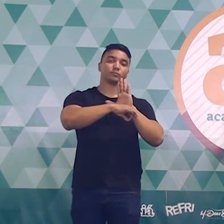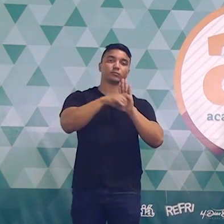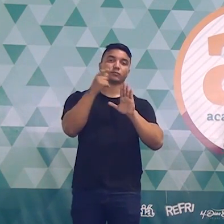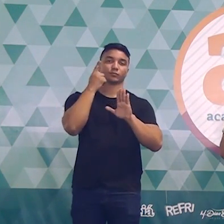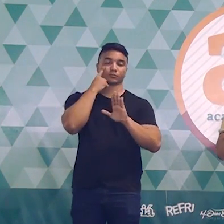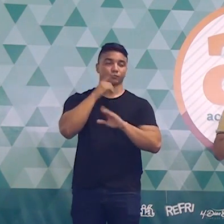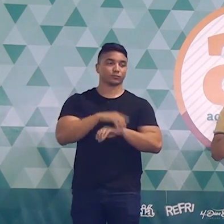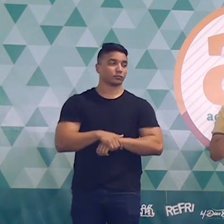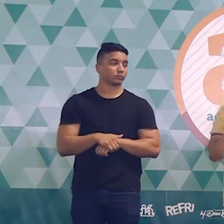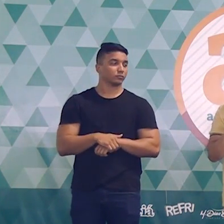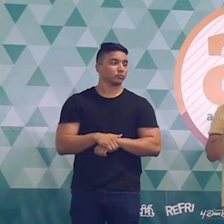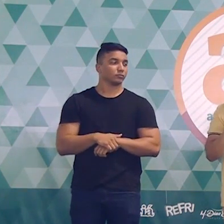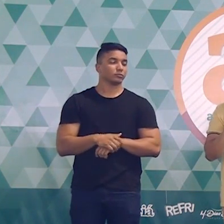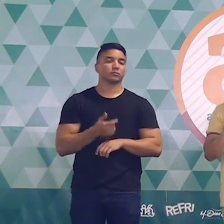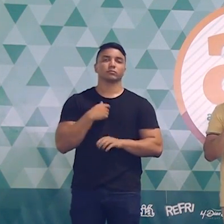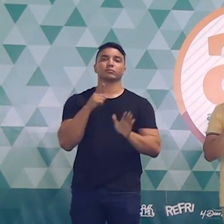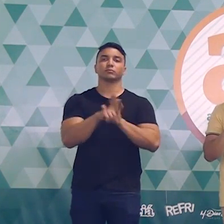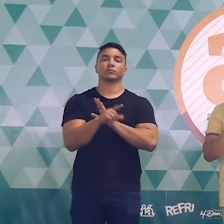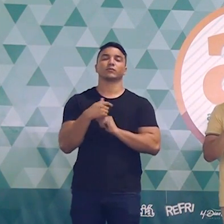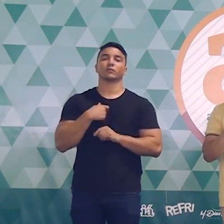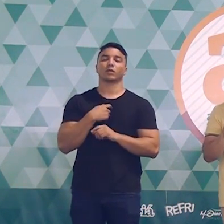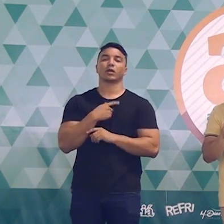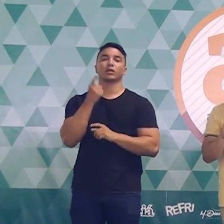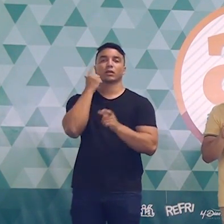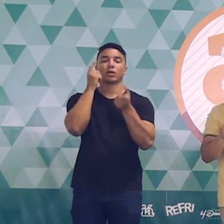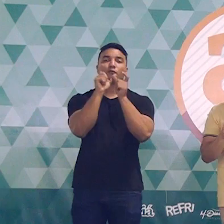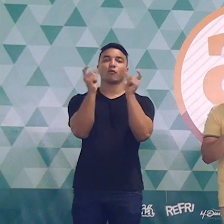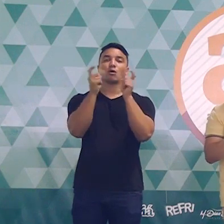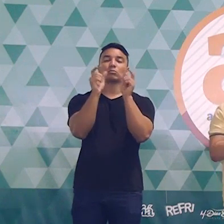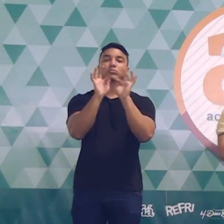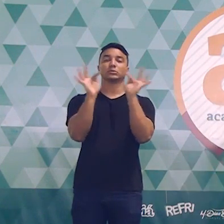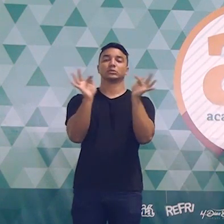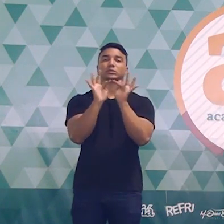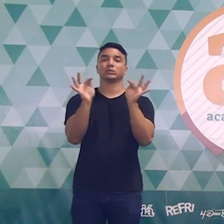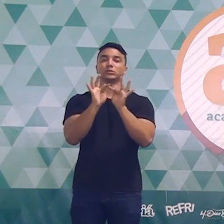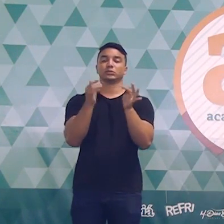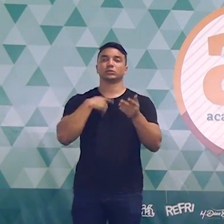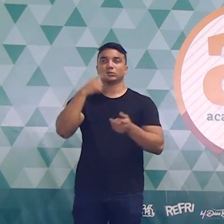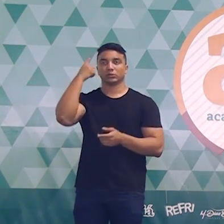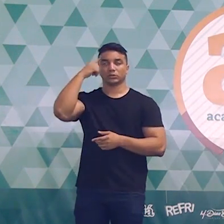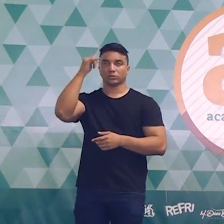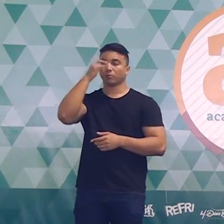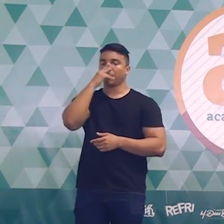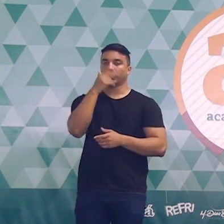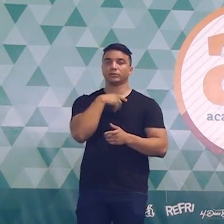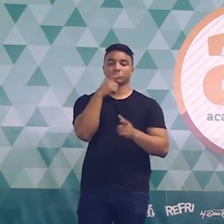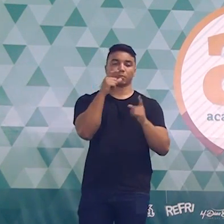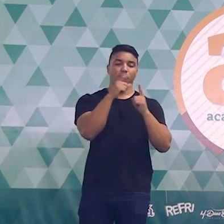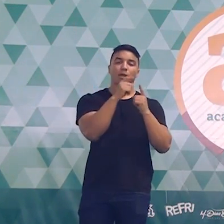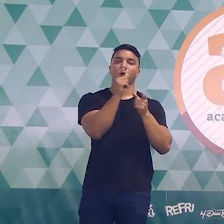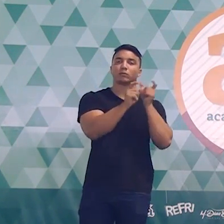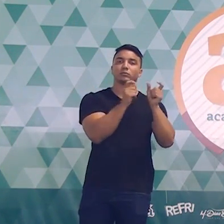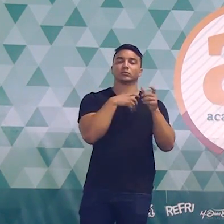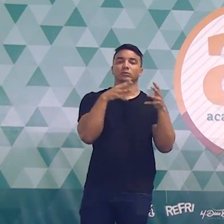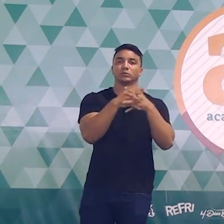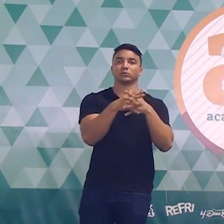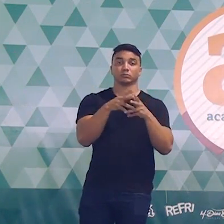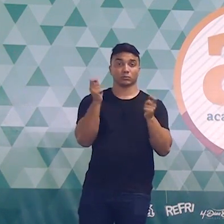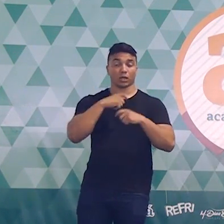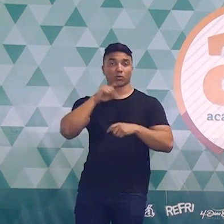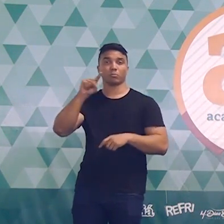Diego, com um vocabulário simples, sem muitas palavras complicadas, é possível tirar 900 pontos? Claro, é possível tirar